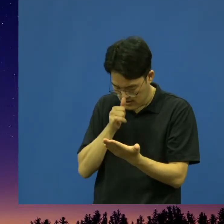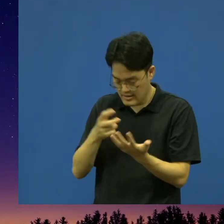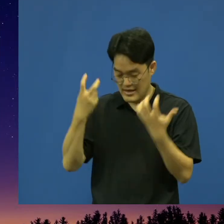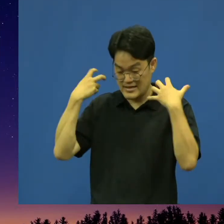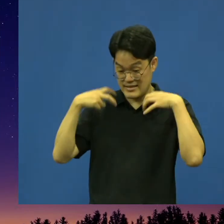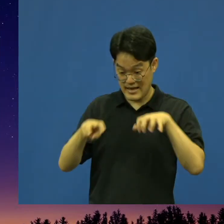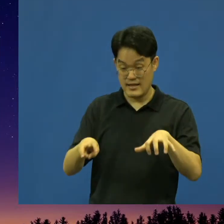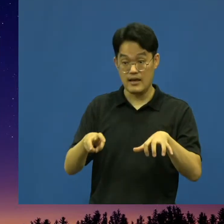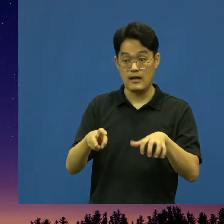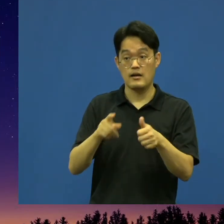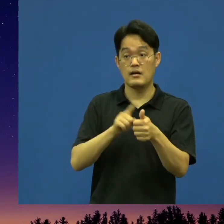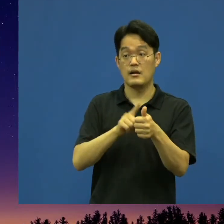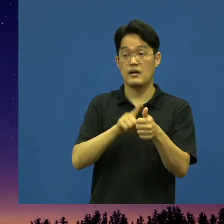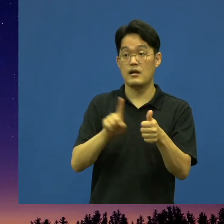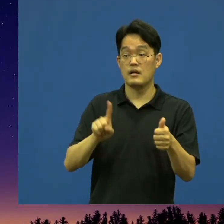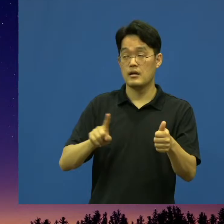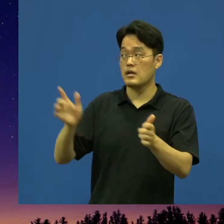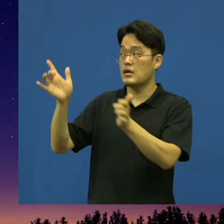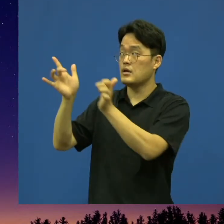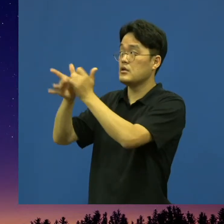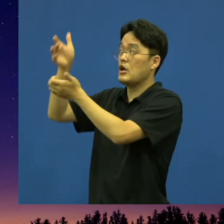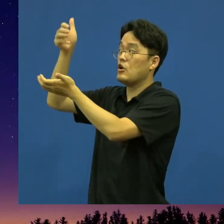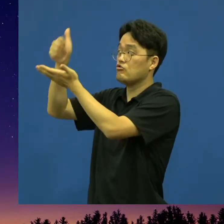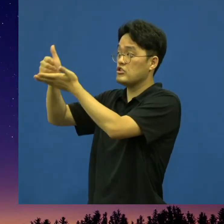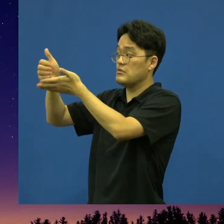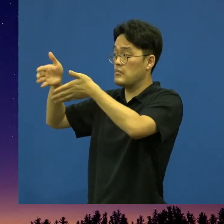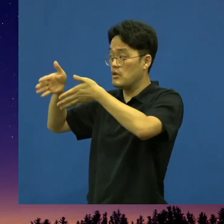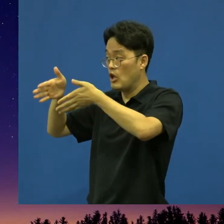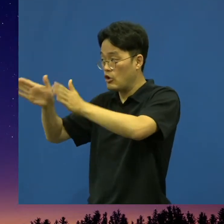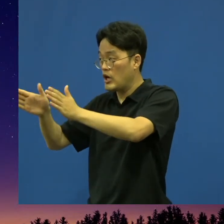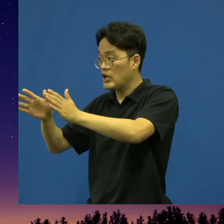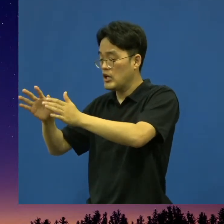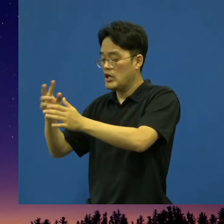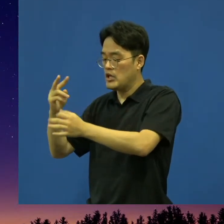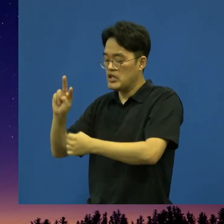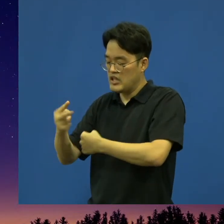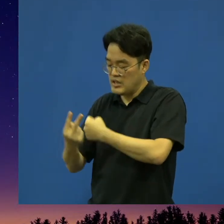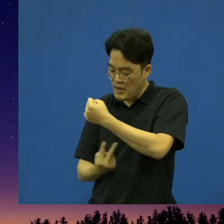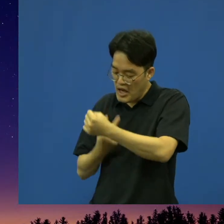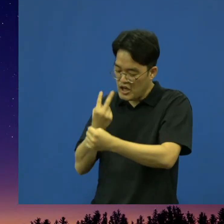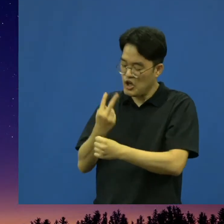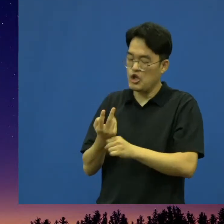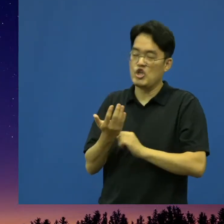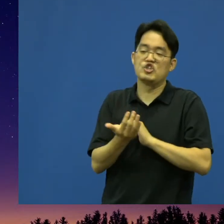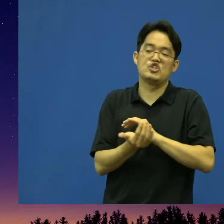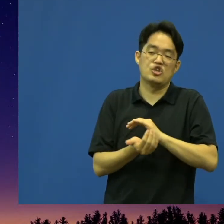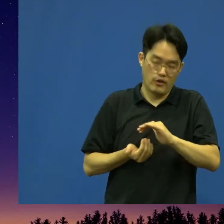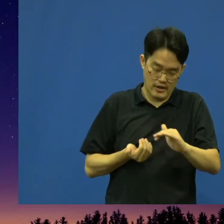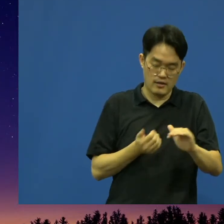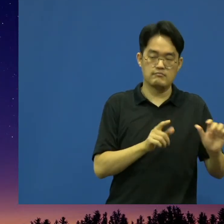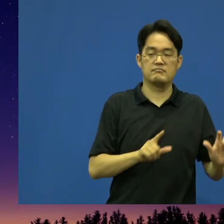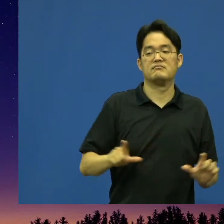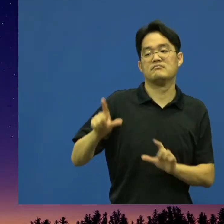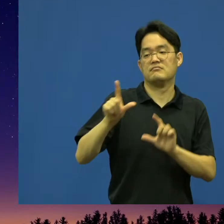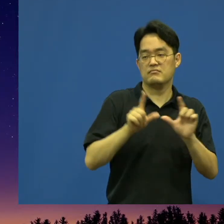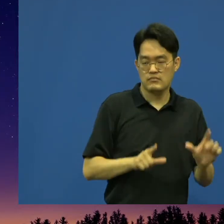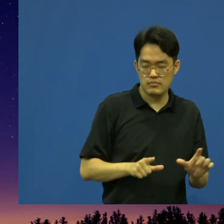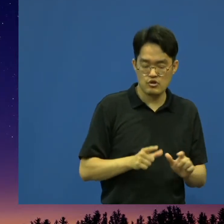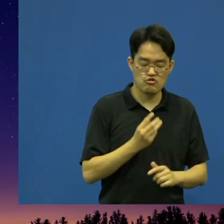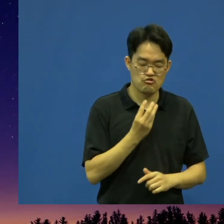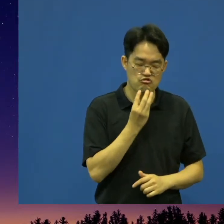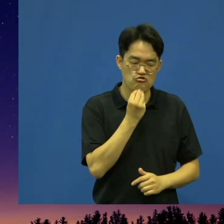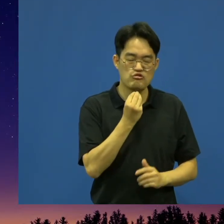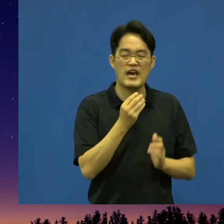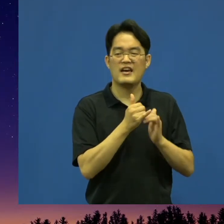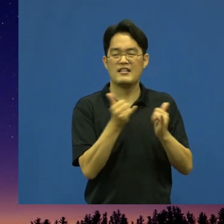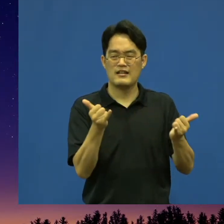예수님 오시기 약 200년 조금 못 되는 세월 전에 유대인들이 전무후무한